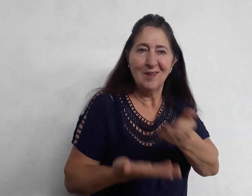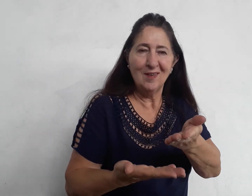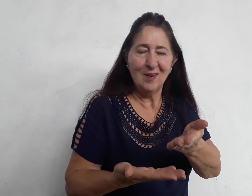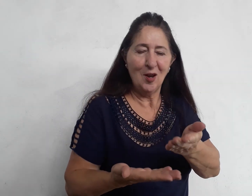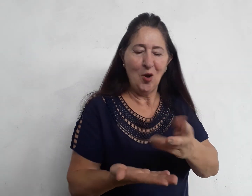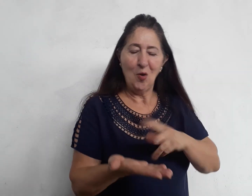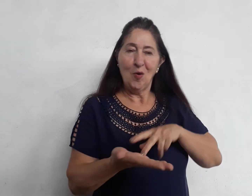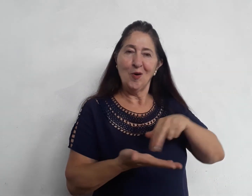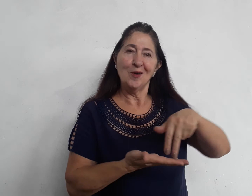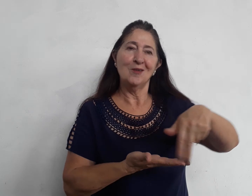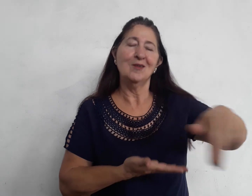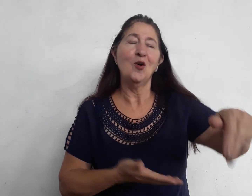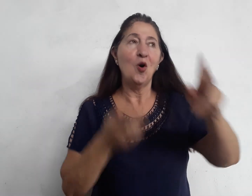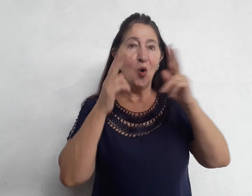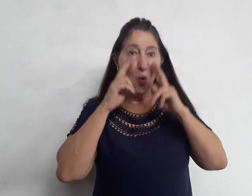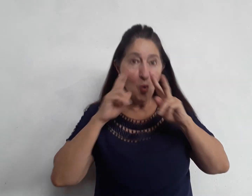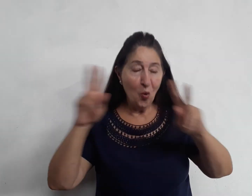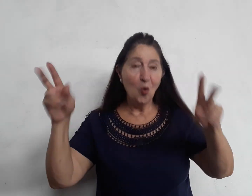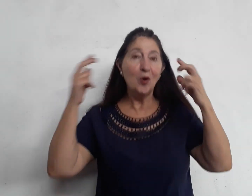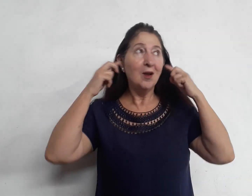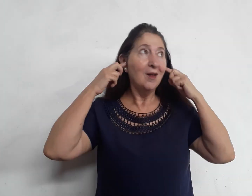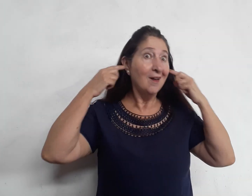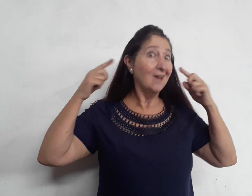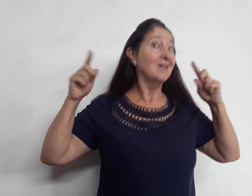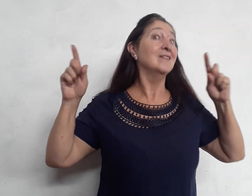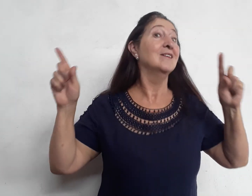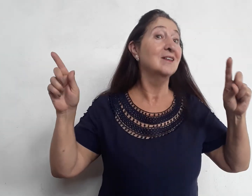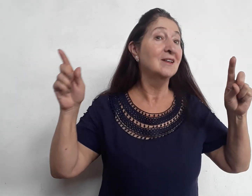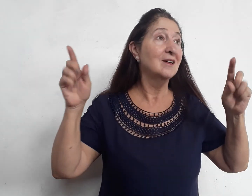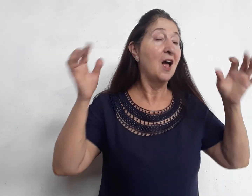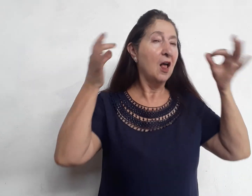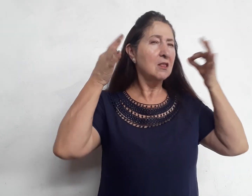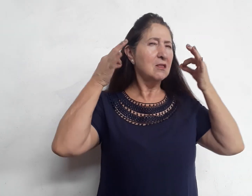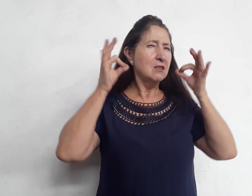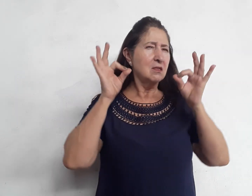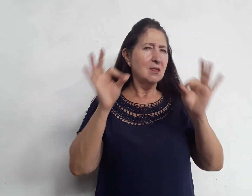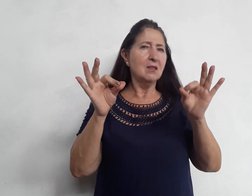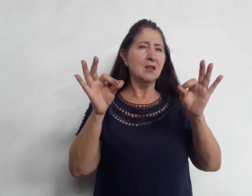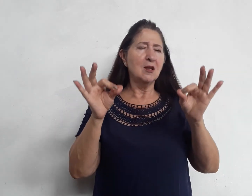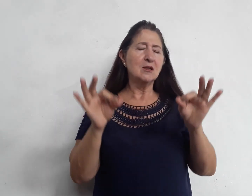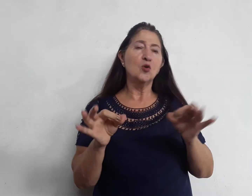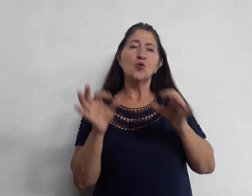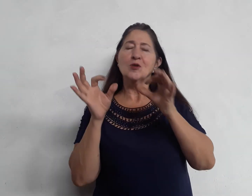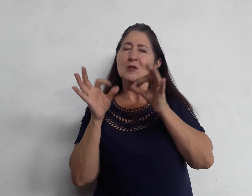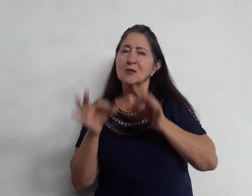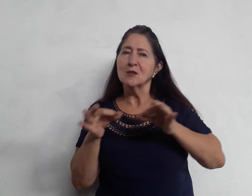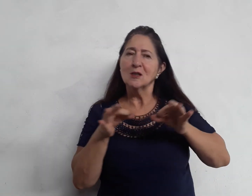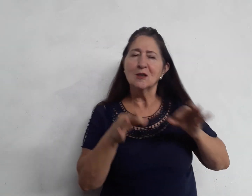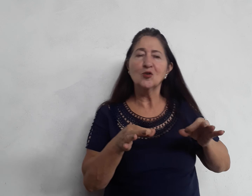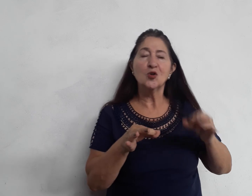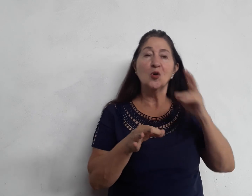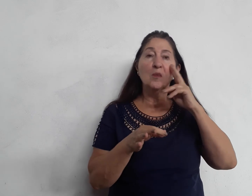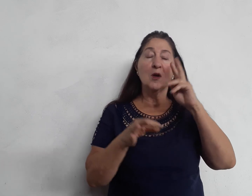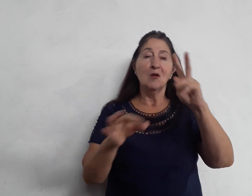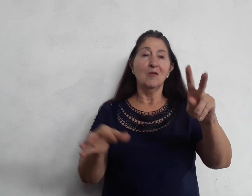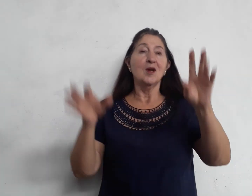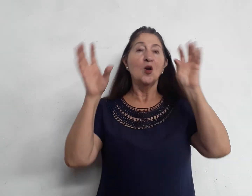pés, olho, ouvido, atentos para escutar, para ver, para sentir,